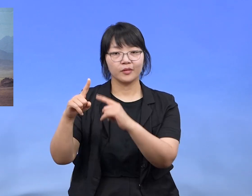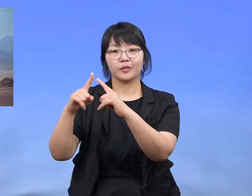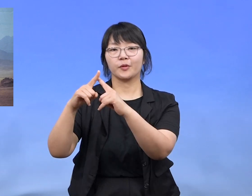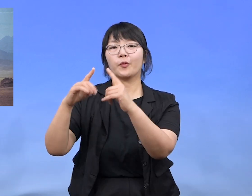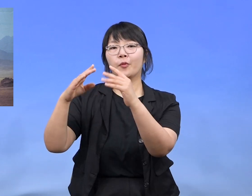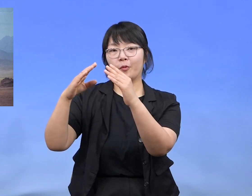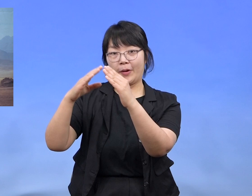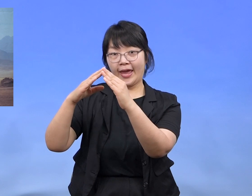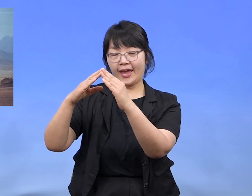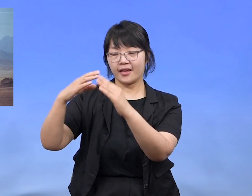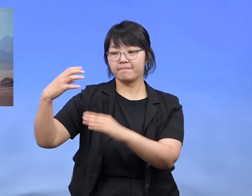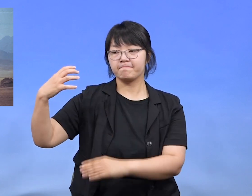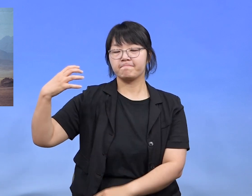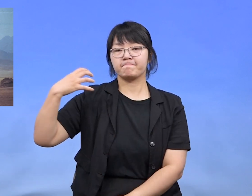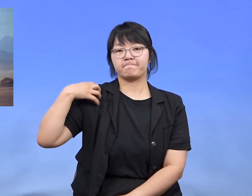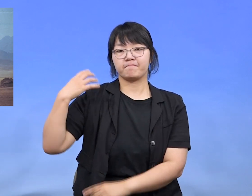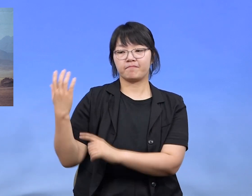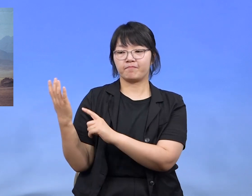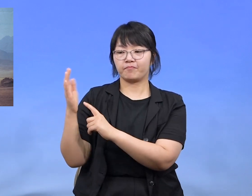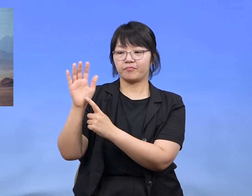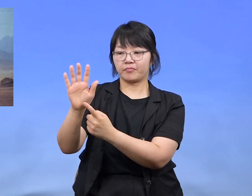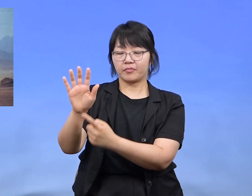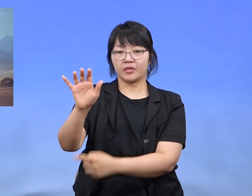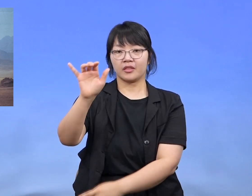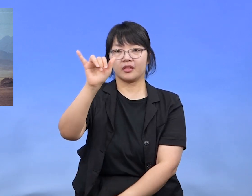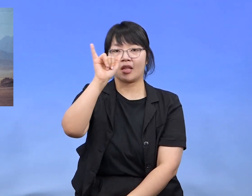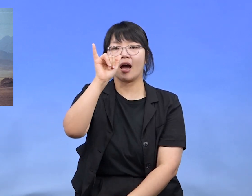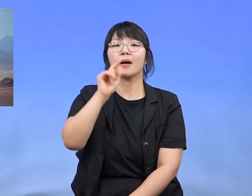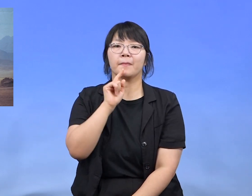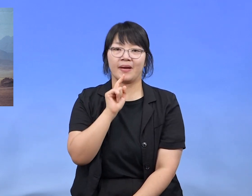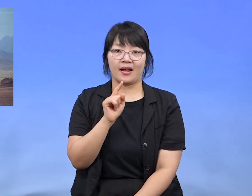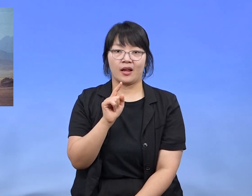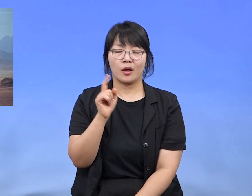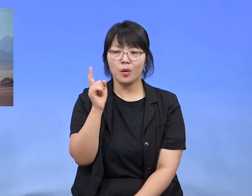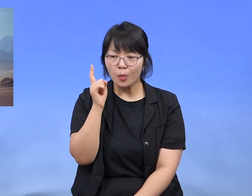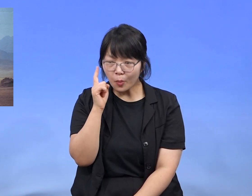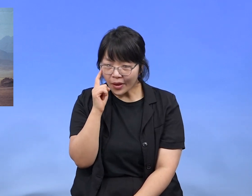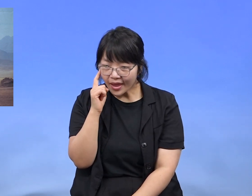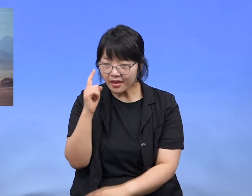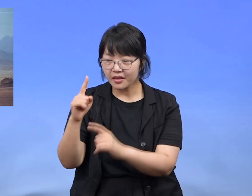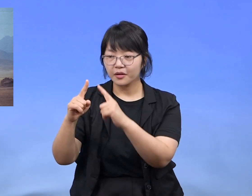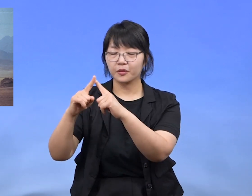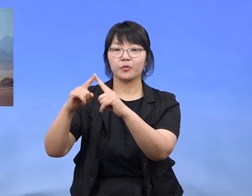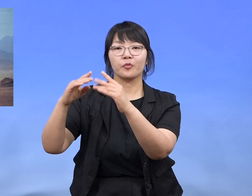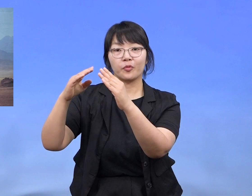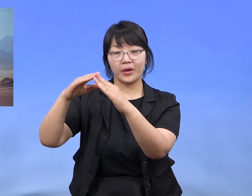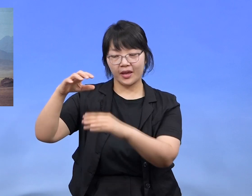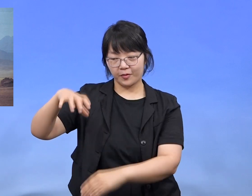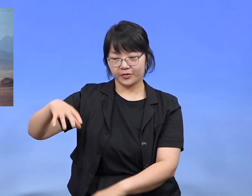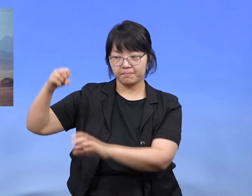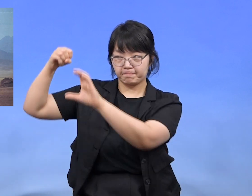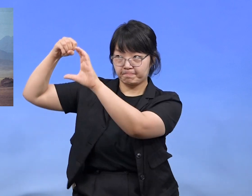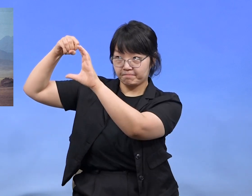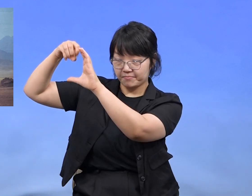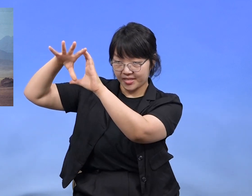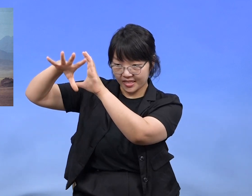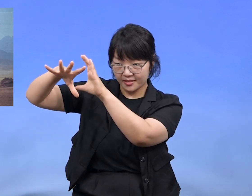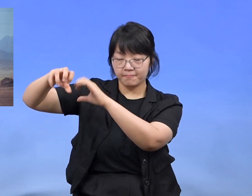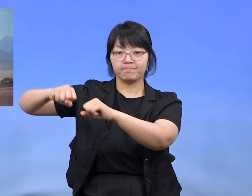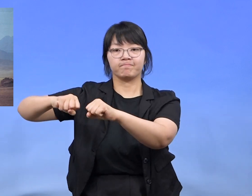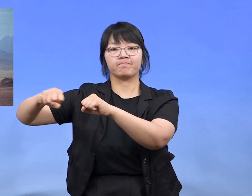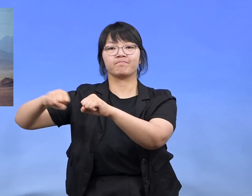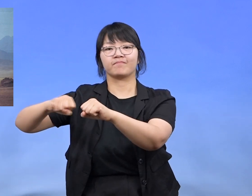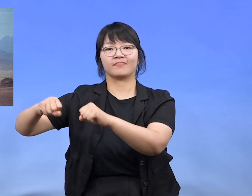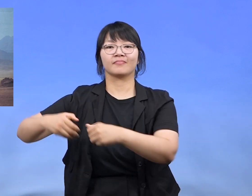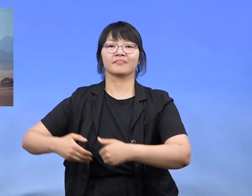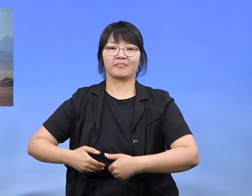사명을 나타낸다고 말합니다. 교회는 빛의 역동이 있어야 한다는 것입니다. 빛을